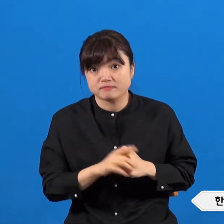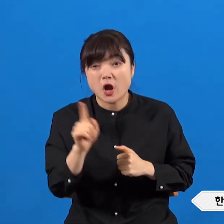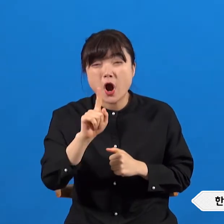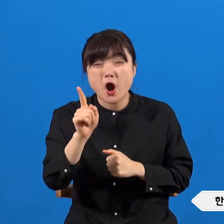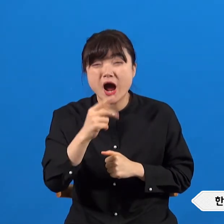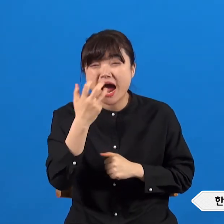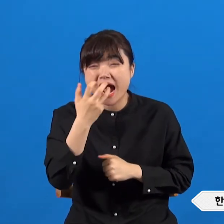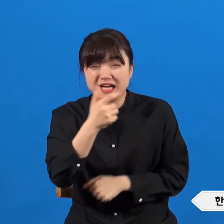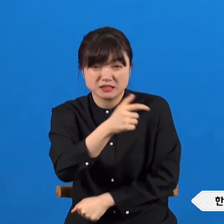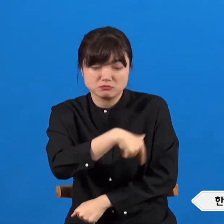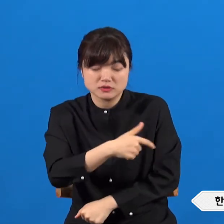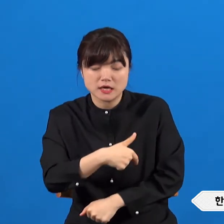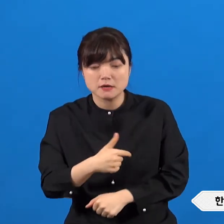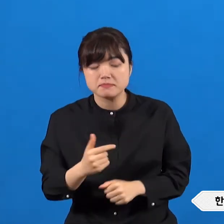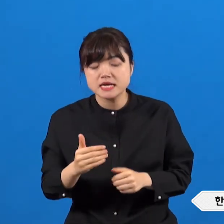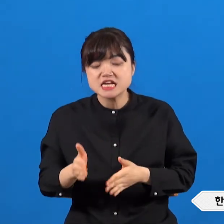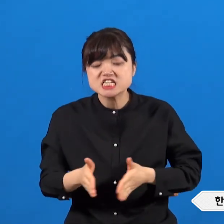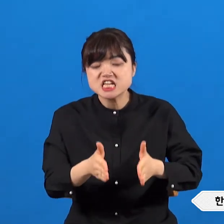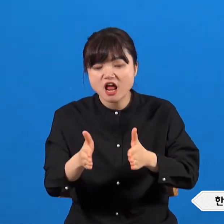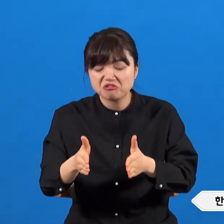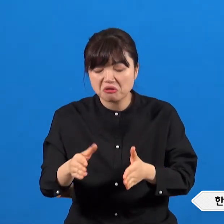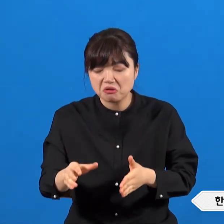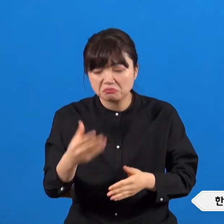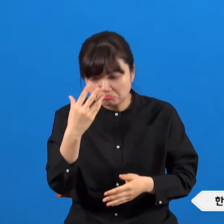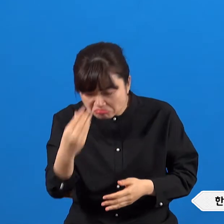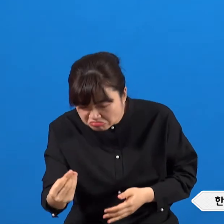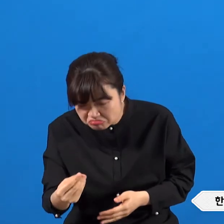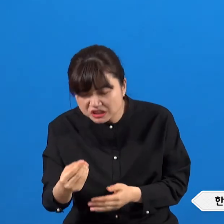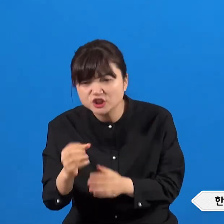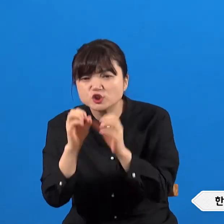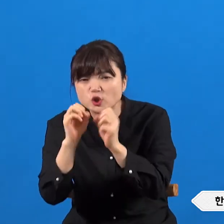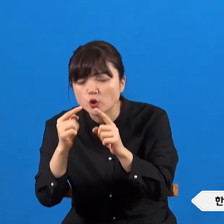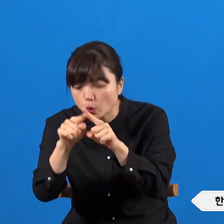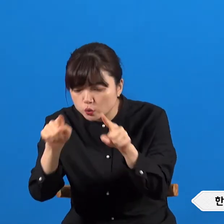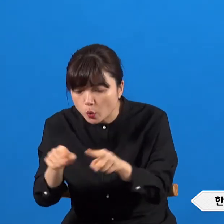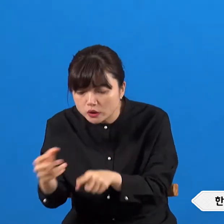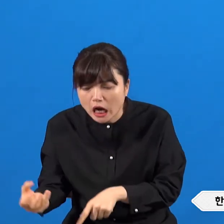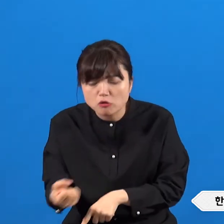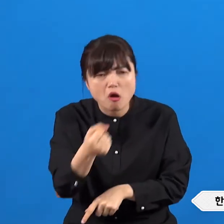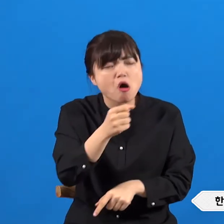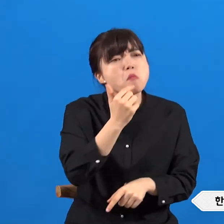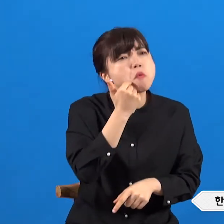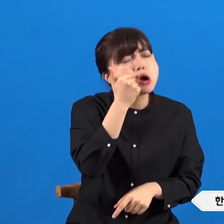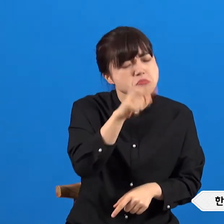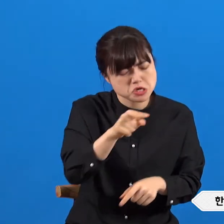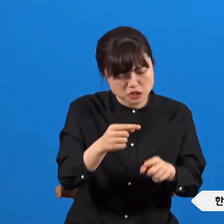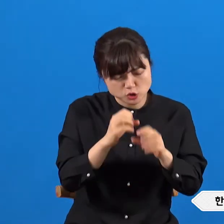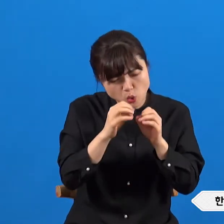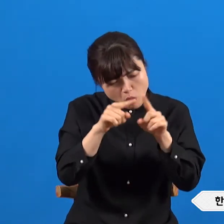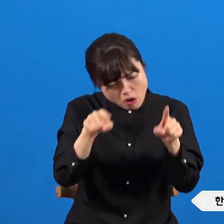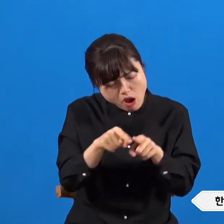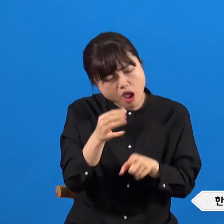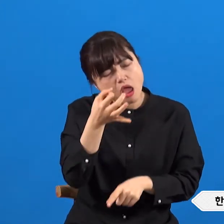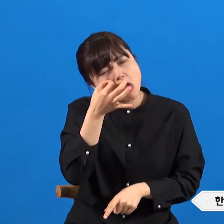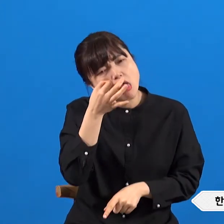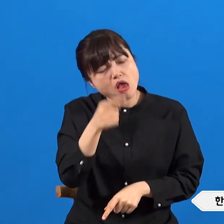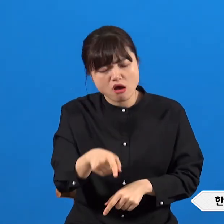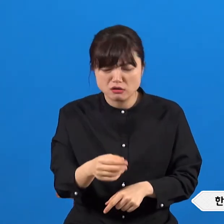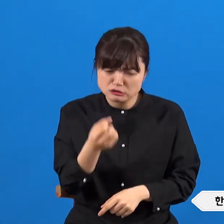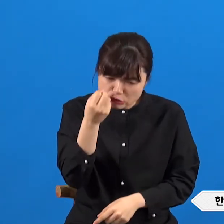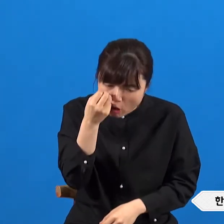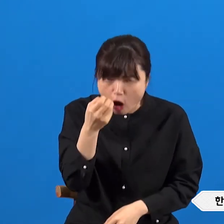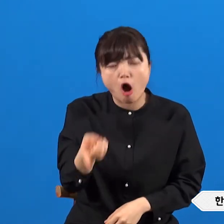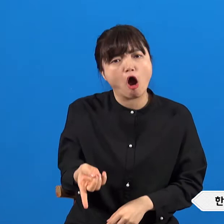어떤 집사님이 길에서 주었다고 하면서 전도지 한 장을 들고 와서 목사님 이 전도지 좀 보십시오. 희한한